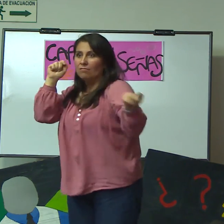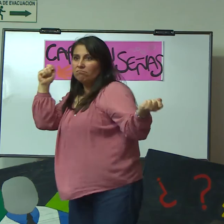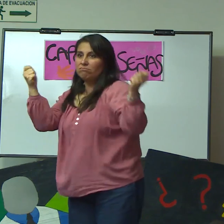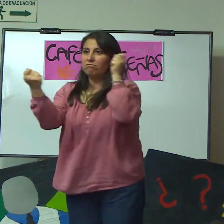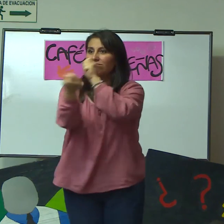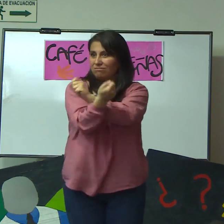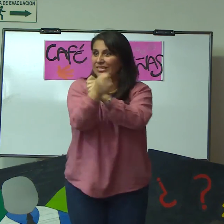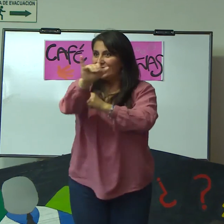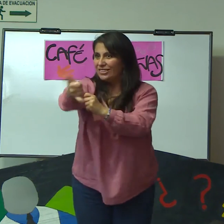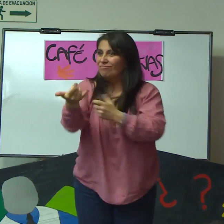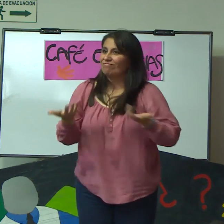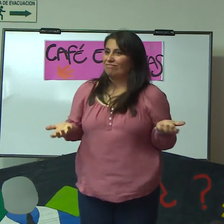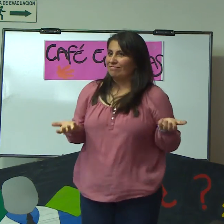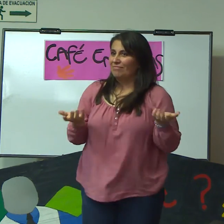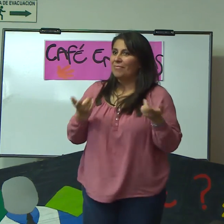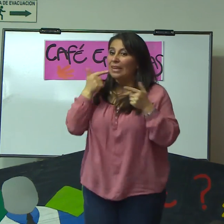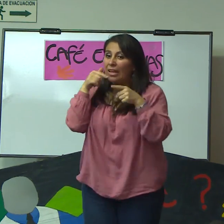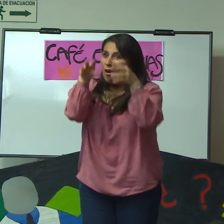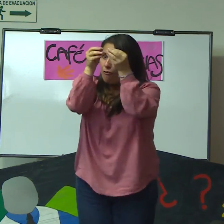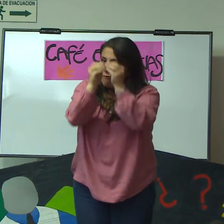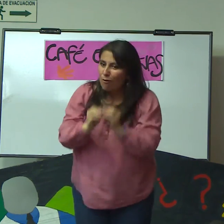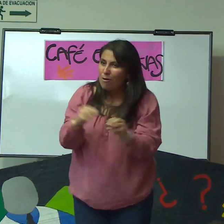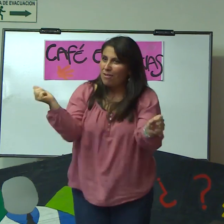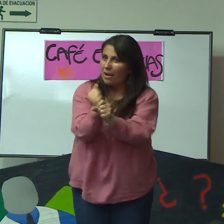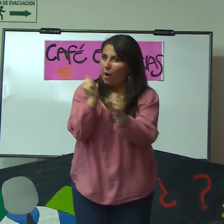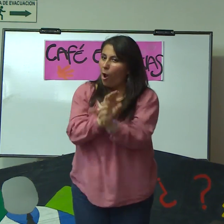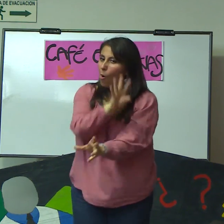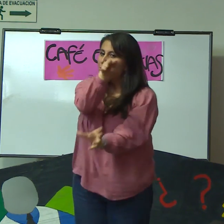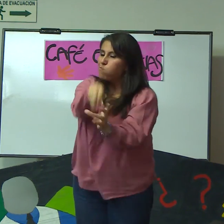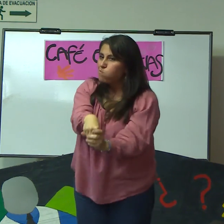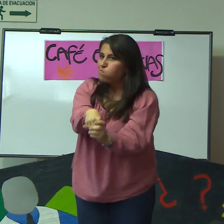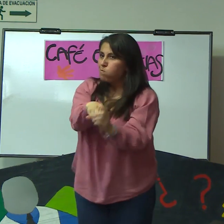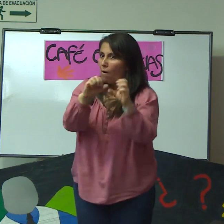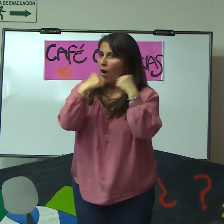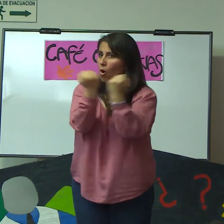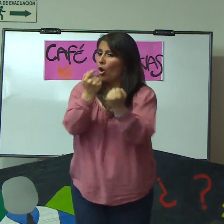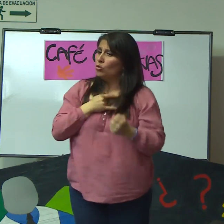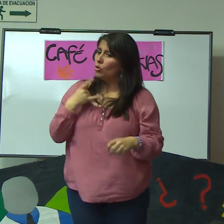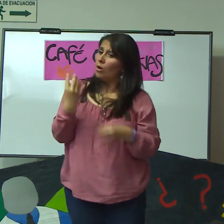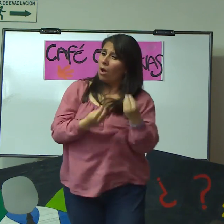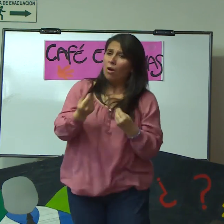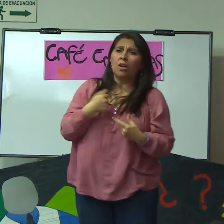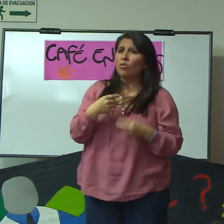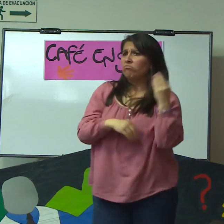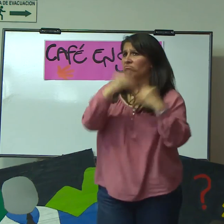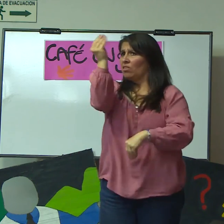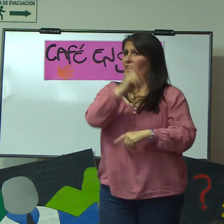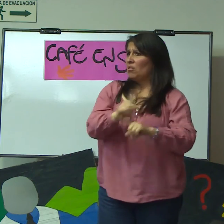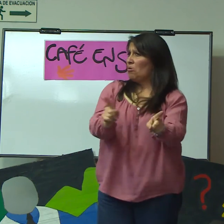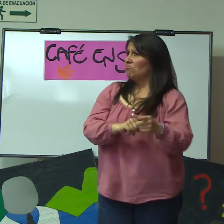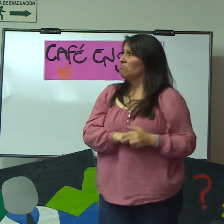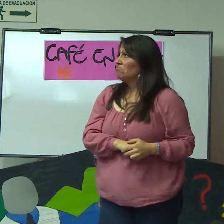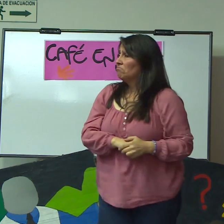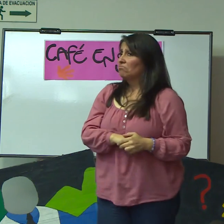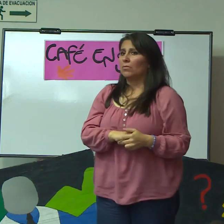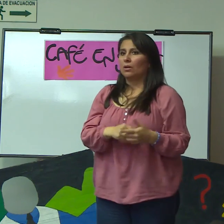esas dinámicas que a veces nosotros decimos, yo no estoy de acuerdo, ¿sí? Cambiarlas y